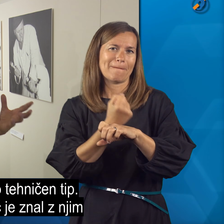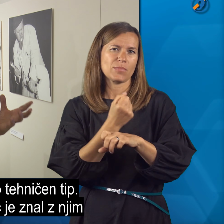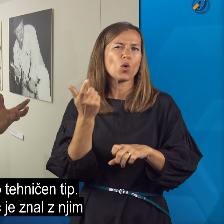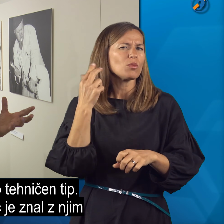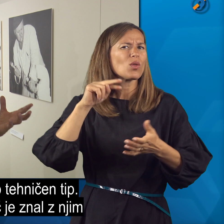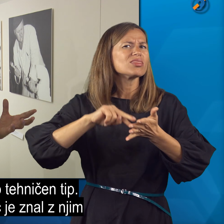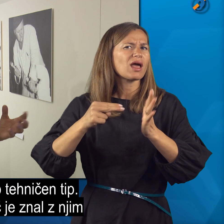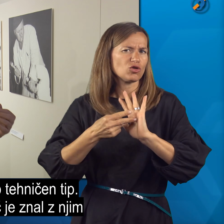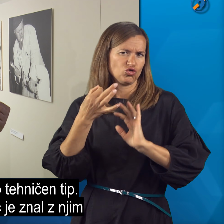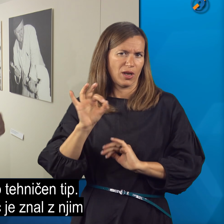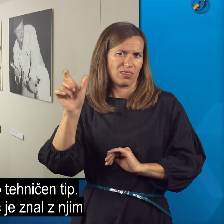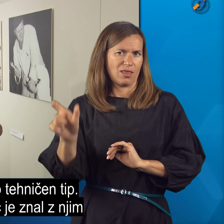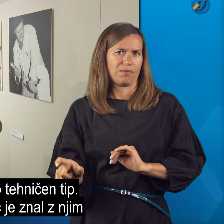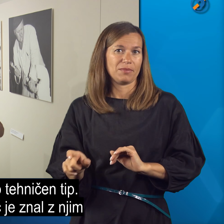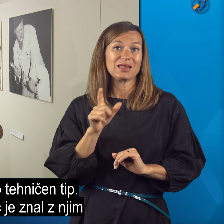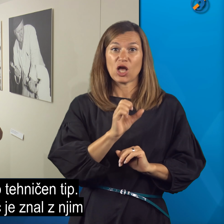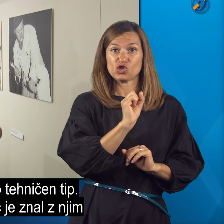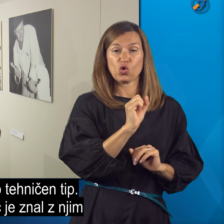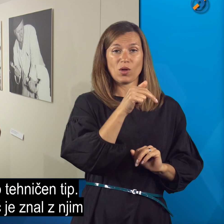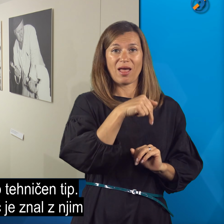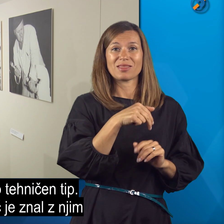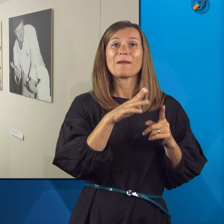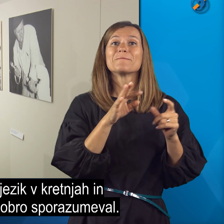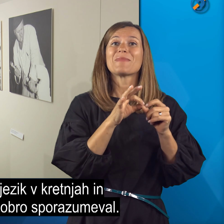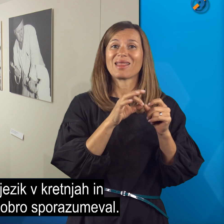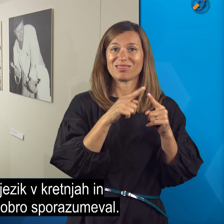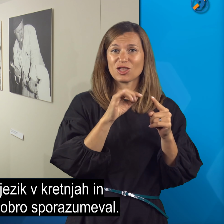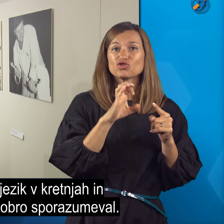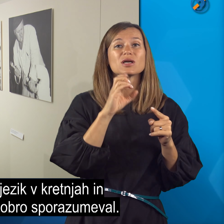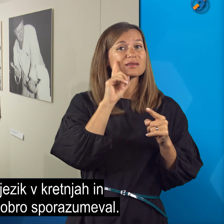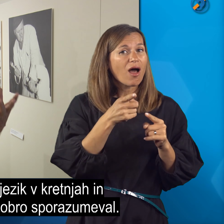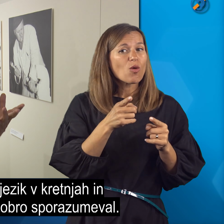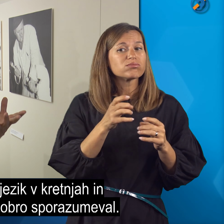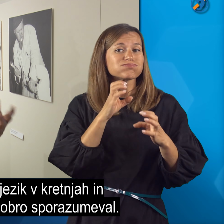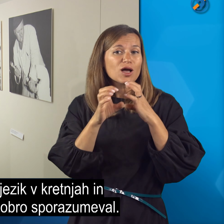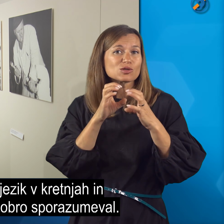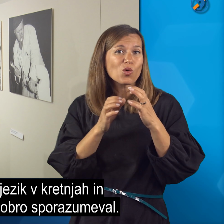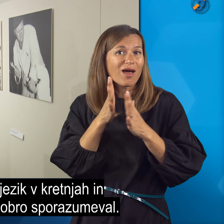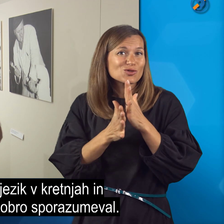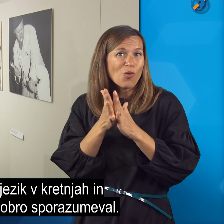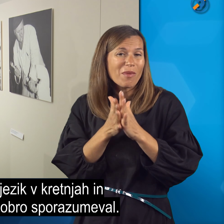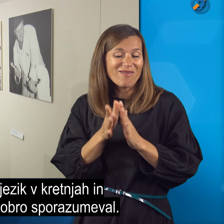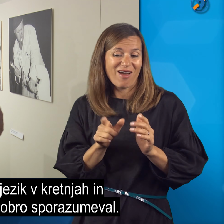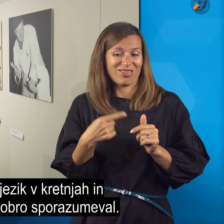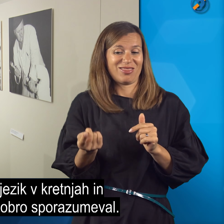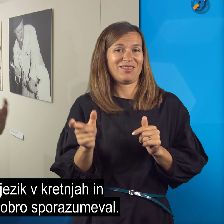očitno zelo tehničen tip. In Stojan Batič je znal z njim govoriti ta njegov jezik, teh